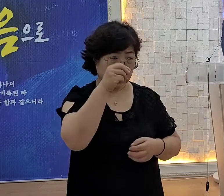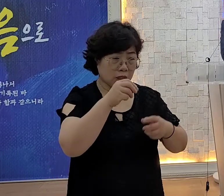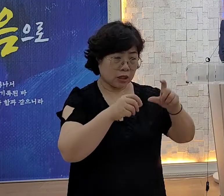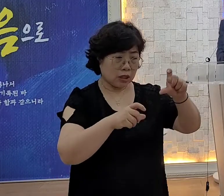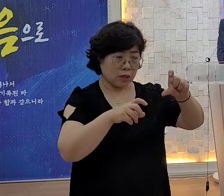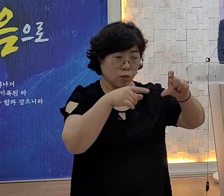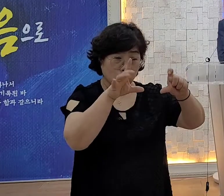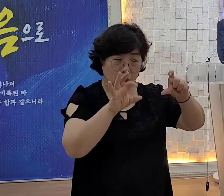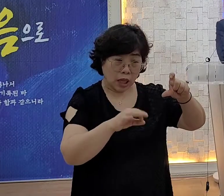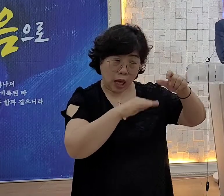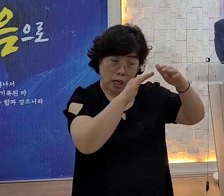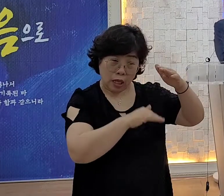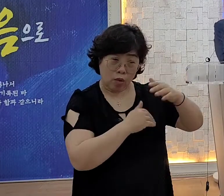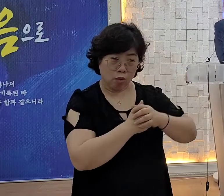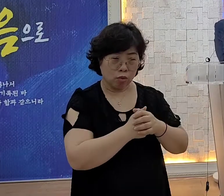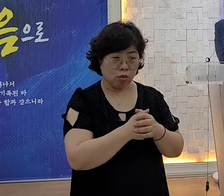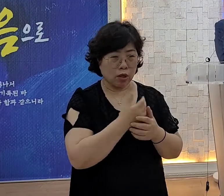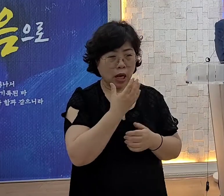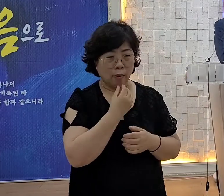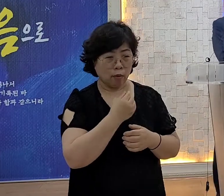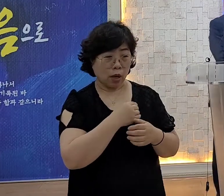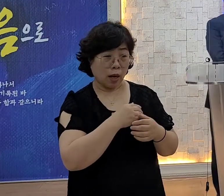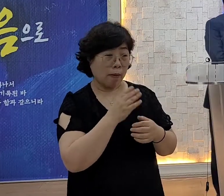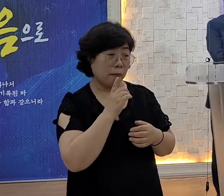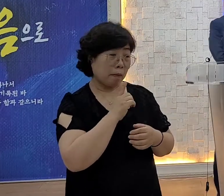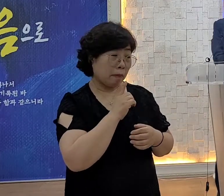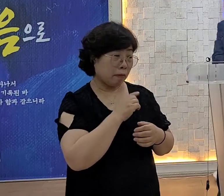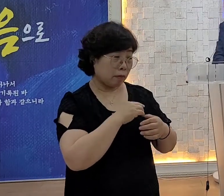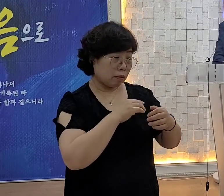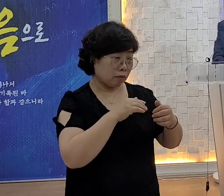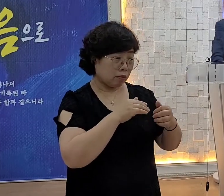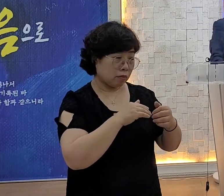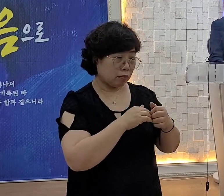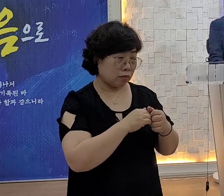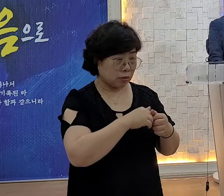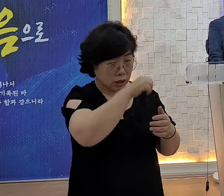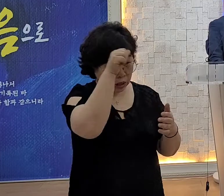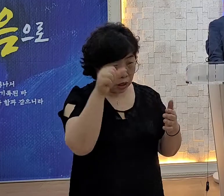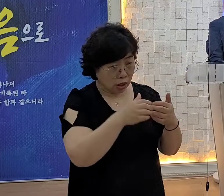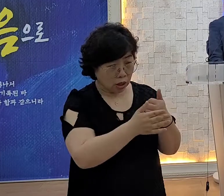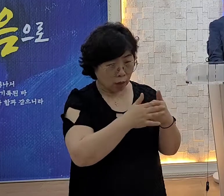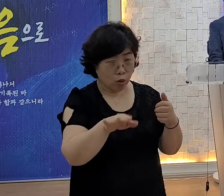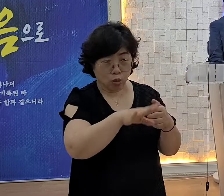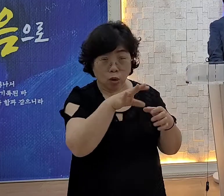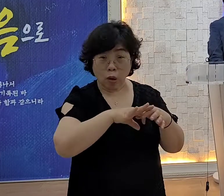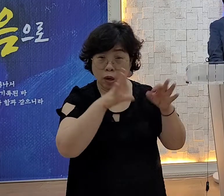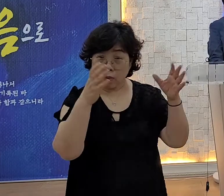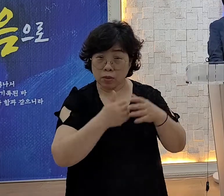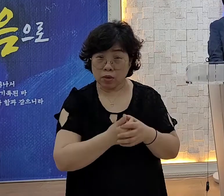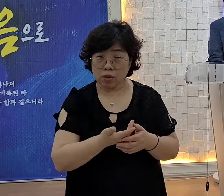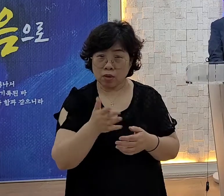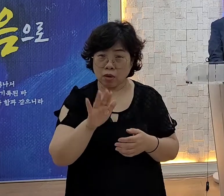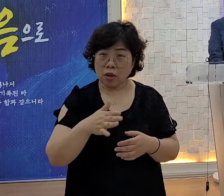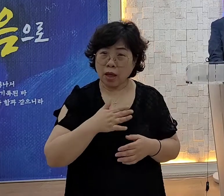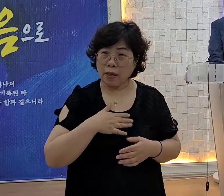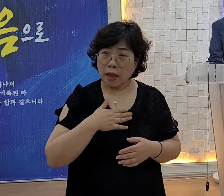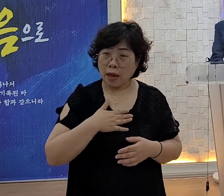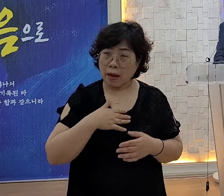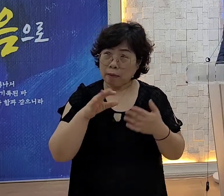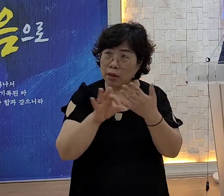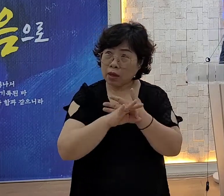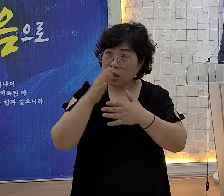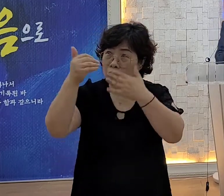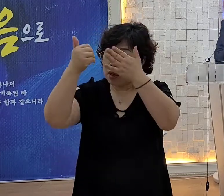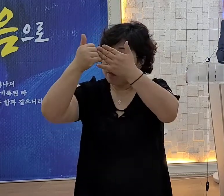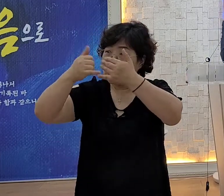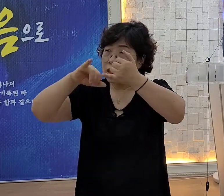지금 아브라함 얘기니까 우리가 아무렇지도 않잖아요. 그런데 이걸 내가 지금 12장에서 하나님 앞에 직접 약속을 받았고,